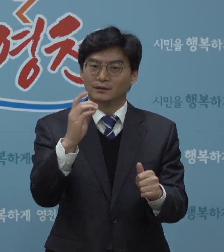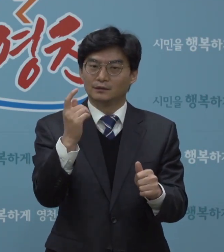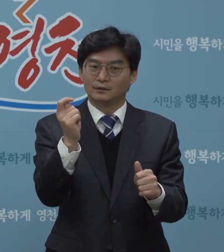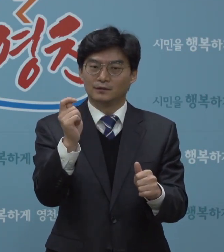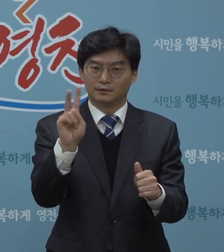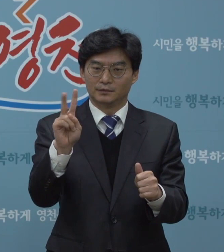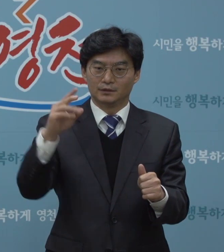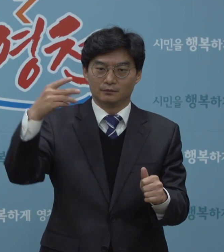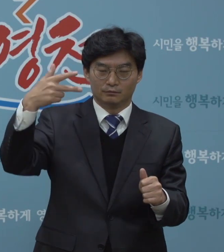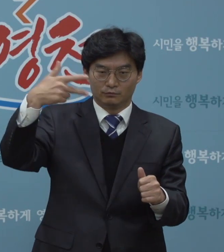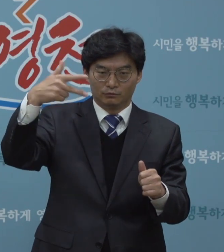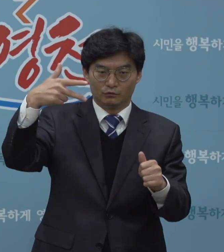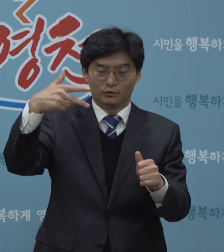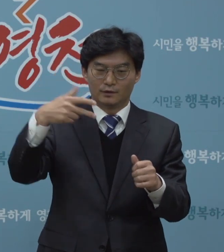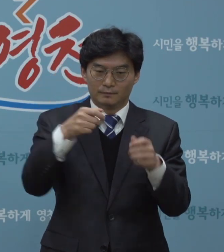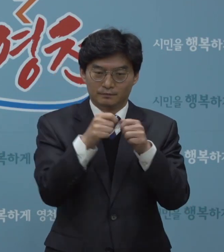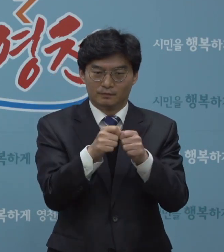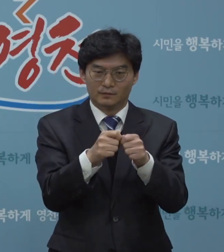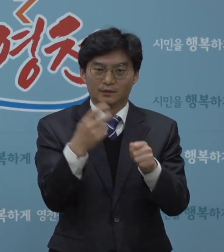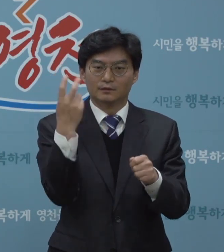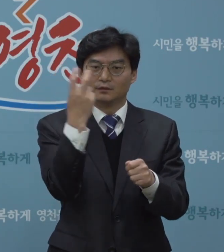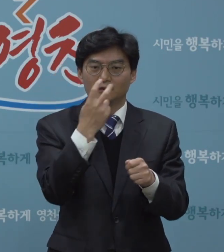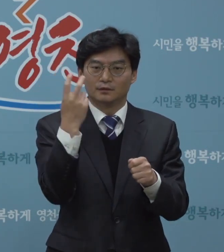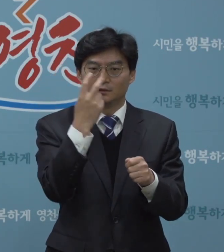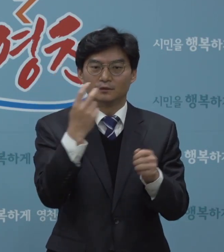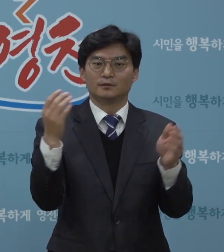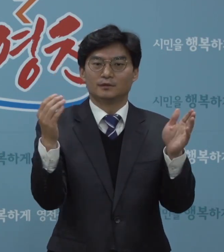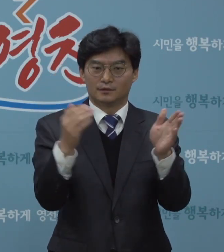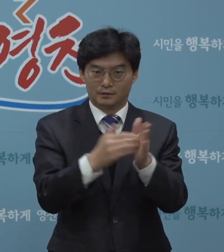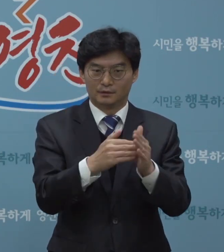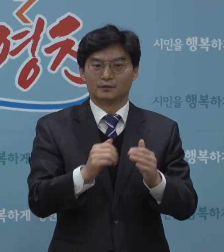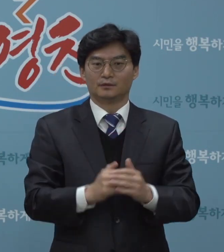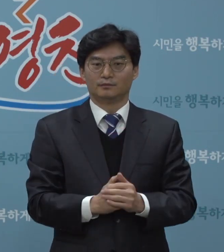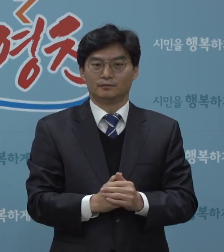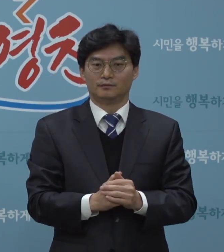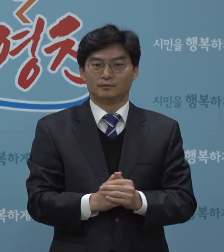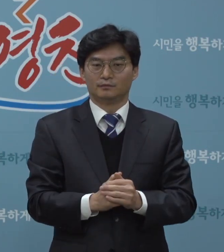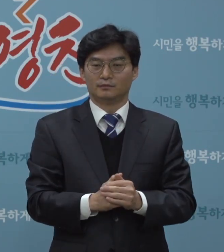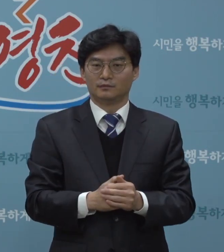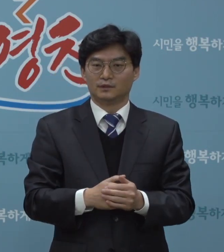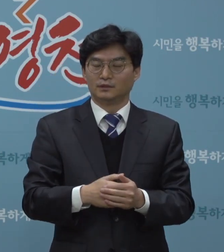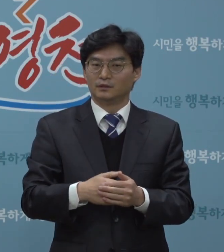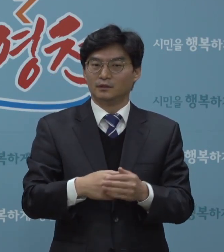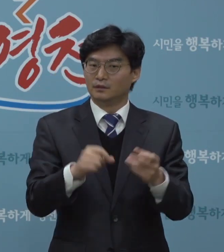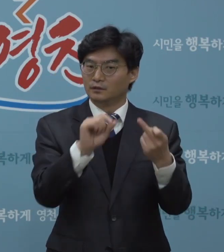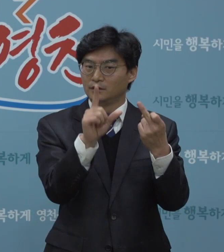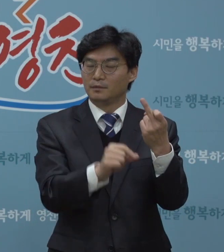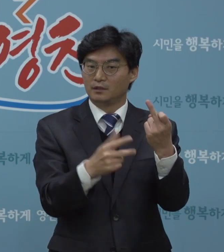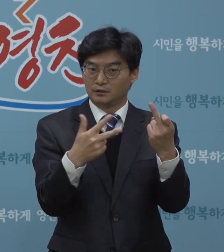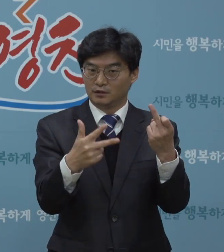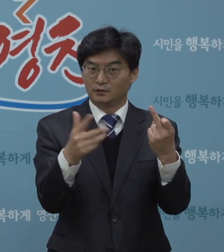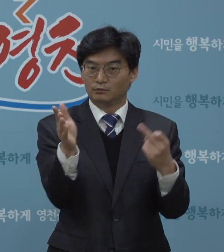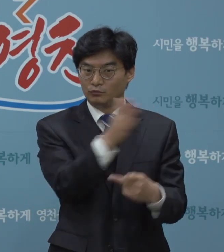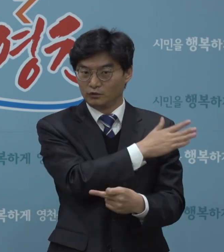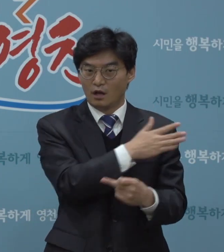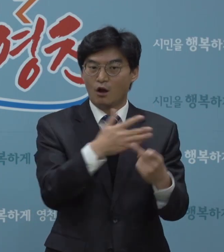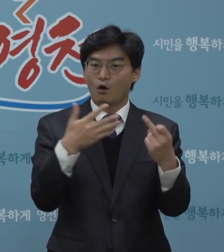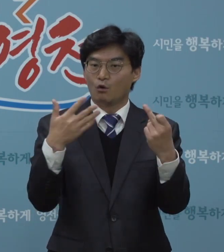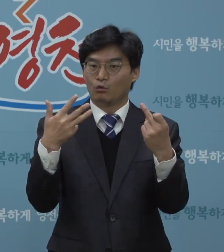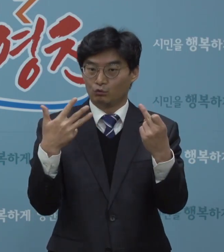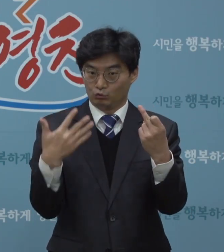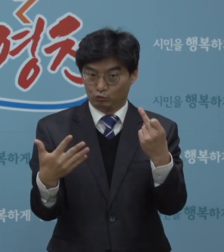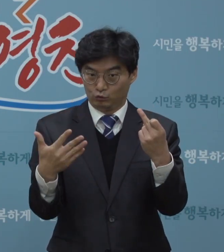자료를 검토하며 세밀하게 조사했습니다. 12월 7일부터 12월 9일